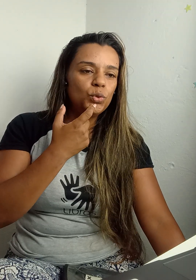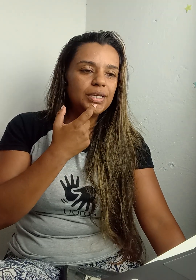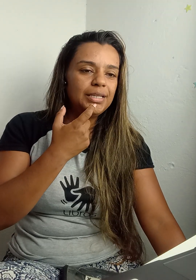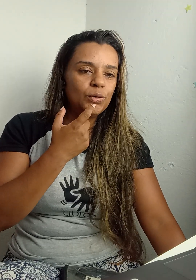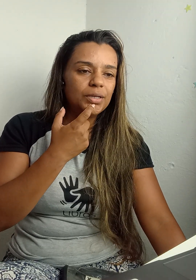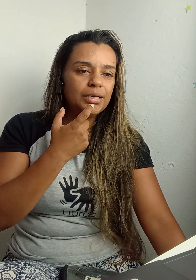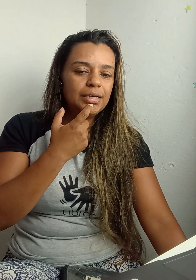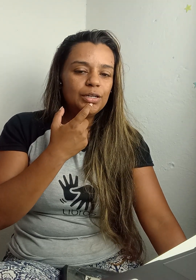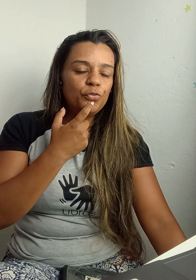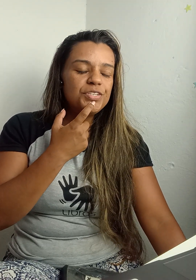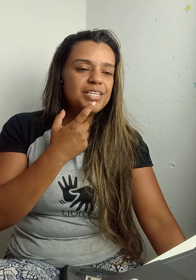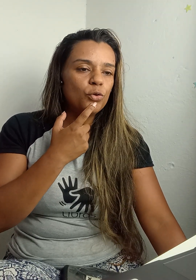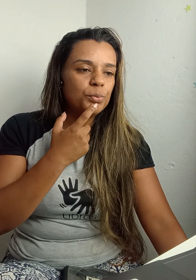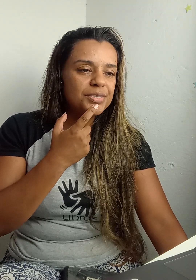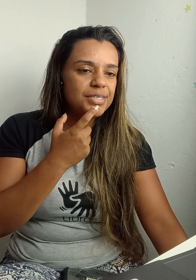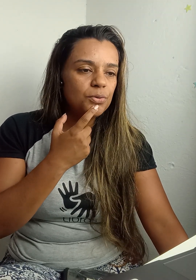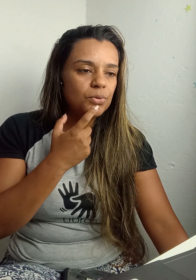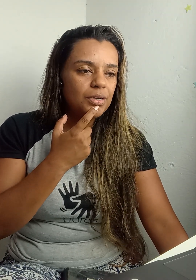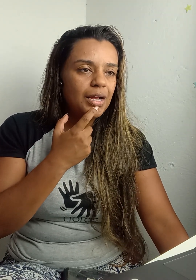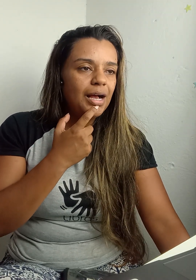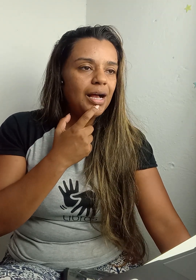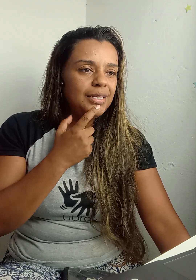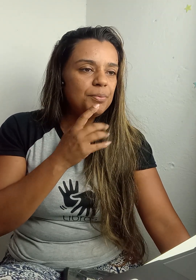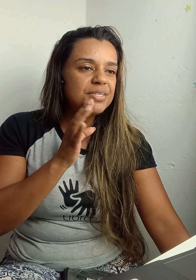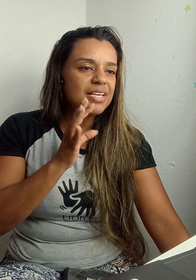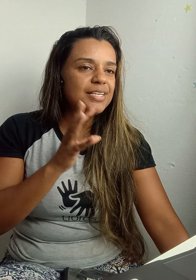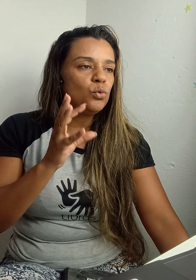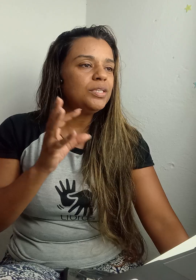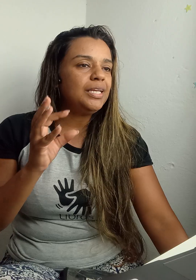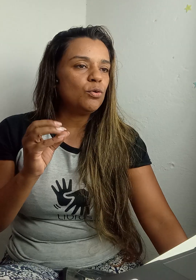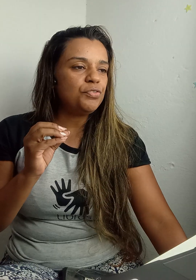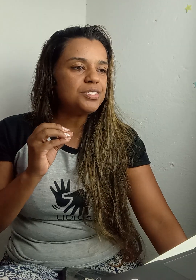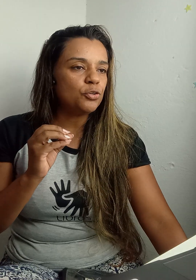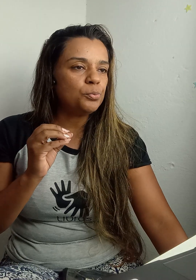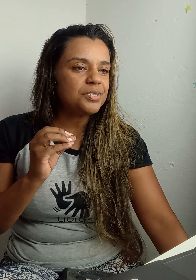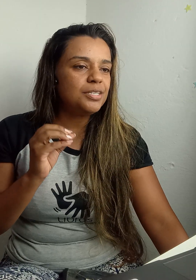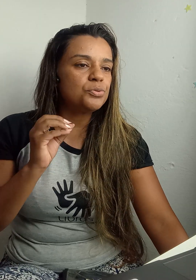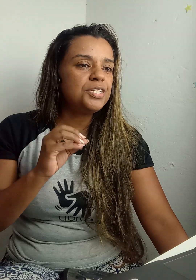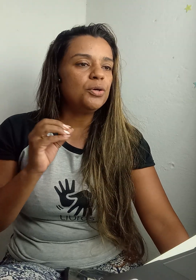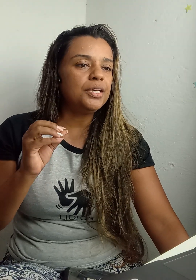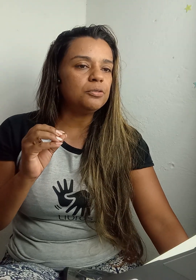segunda língua oficial do Brasil? A Libras é a segunda língua oficial do Brasil? Sim ou não?